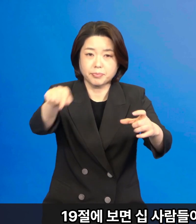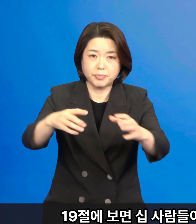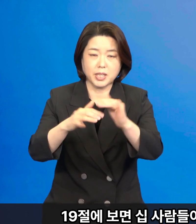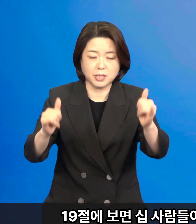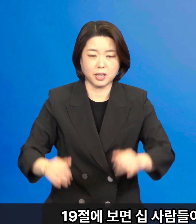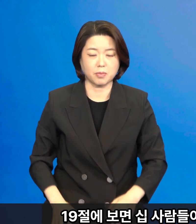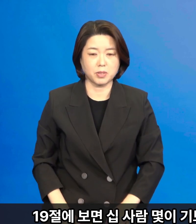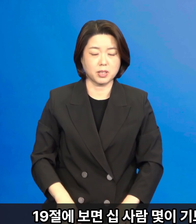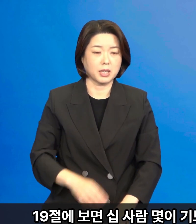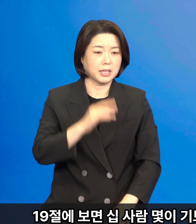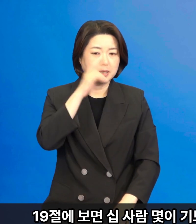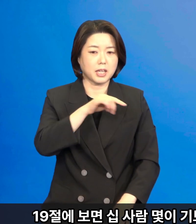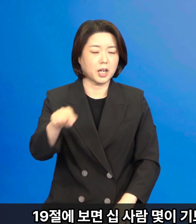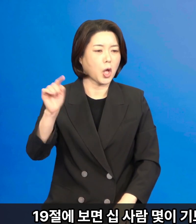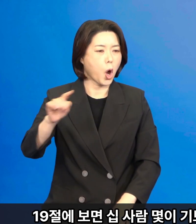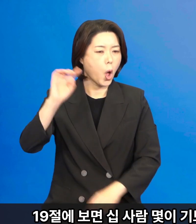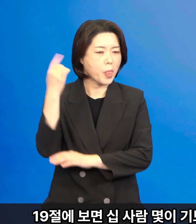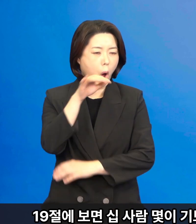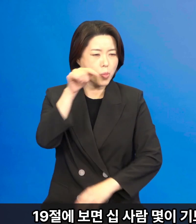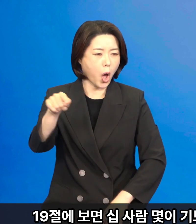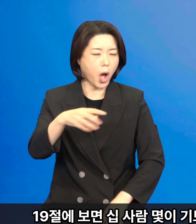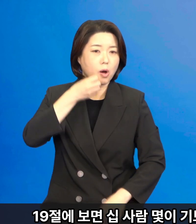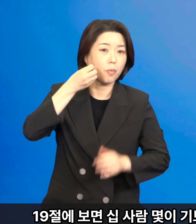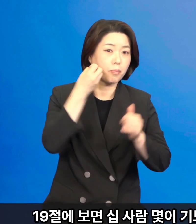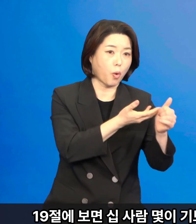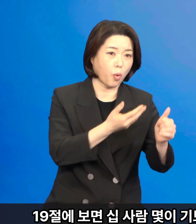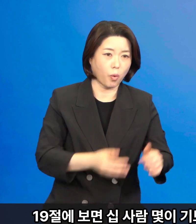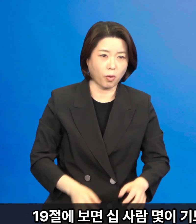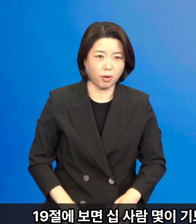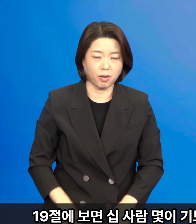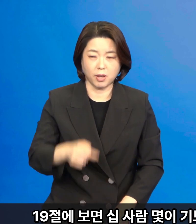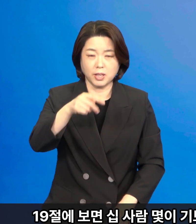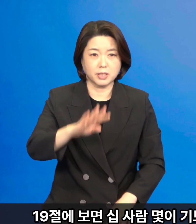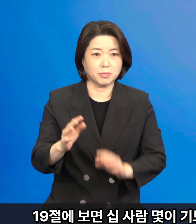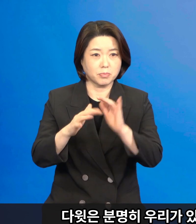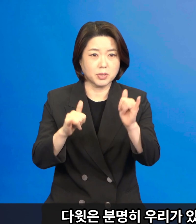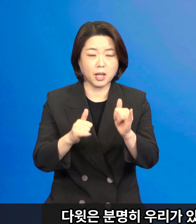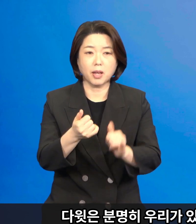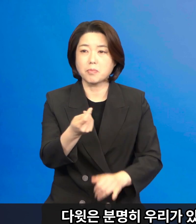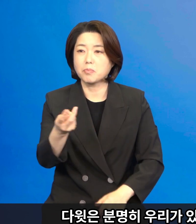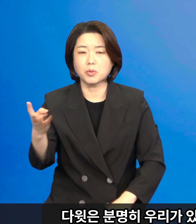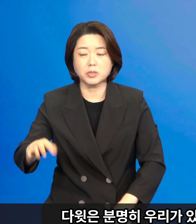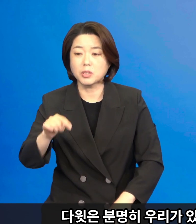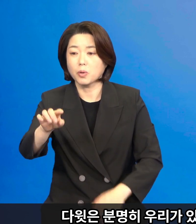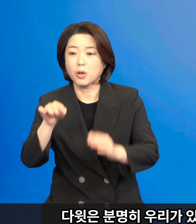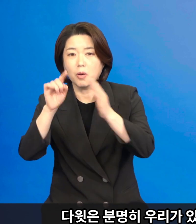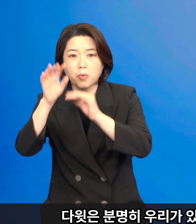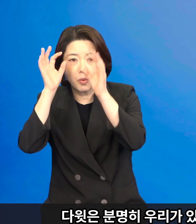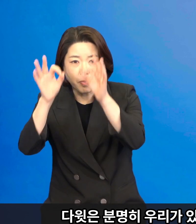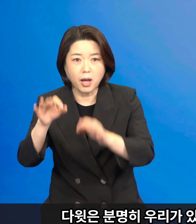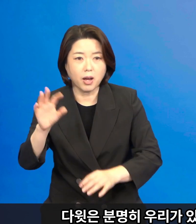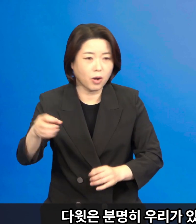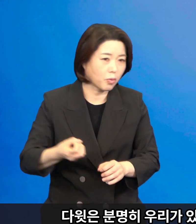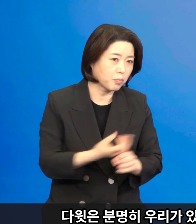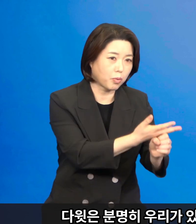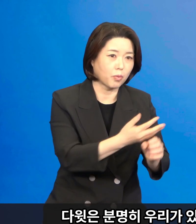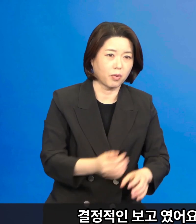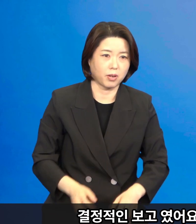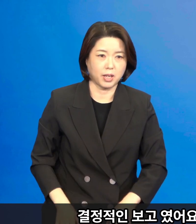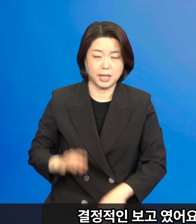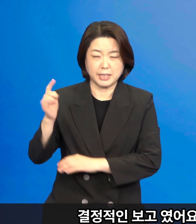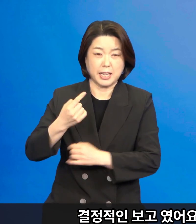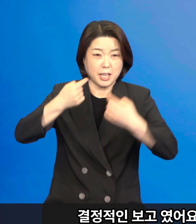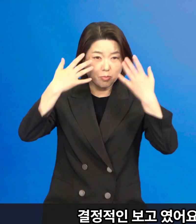위치를 보고해요. 19절에 보면 10사람 몇이 기브아로 사울을 찾아 올라가서 밀고 와였다. 다윗은 분명히 우리가 있는 호레스 산성 속에 숨어